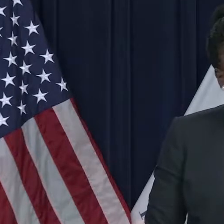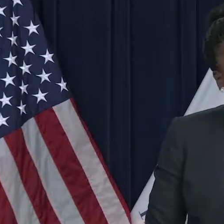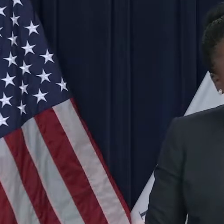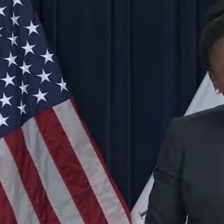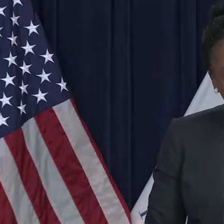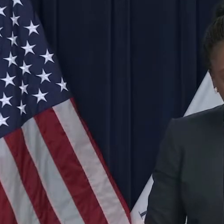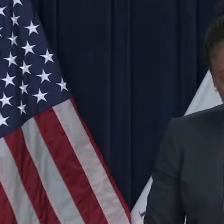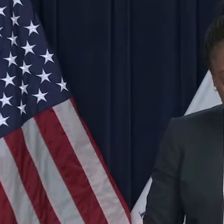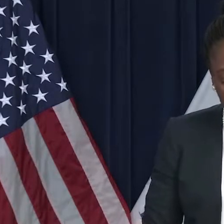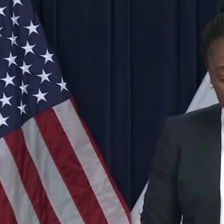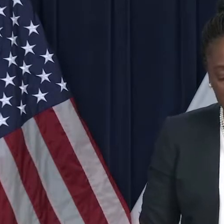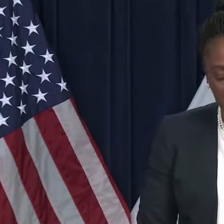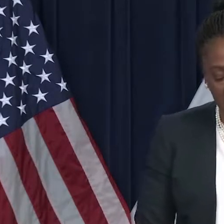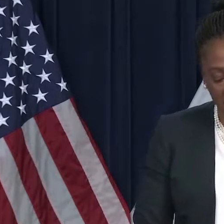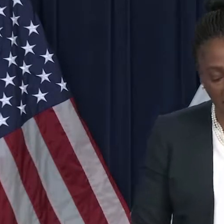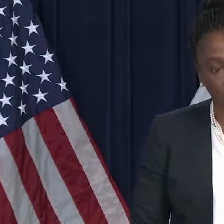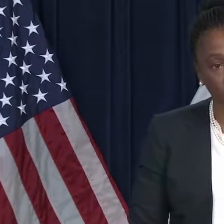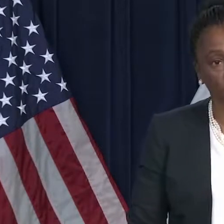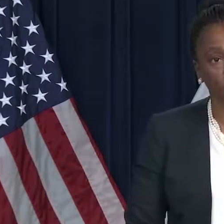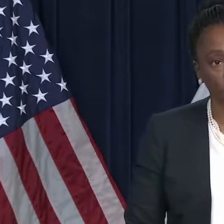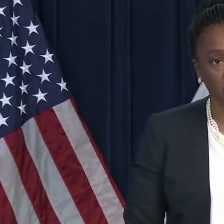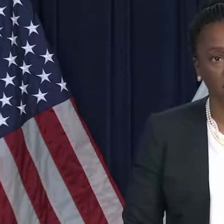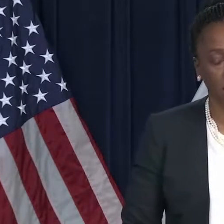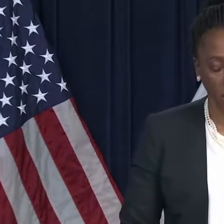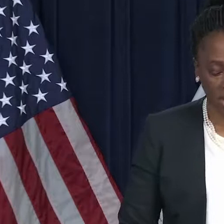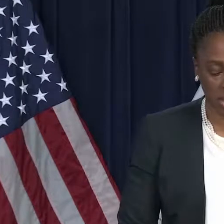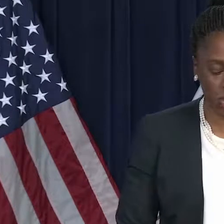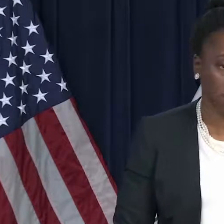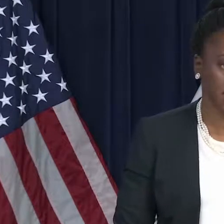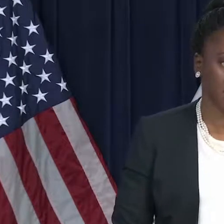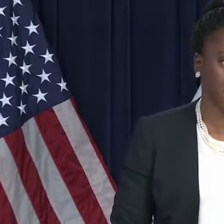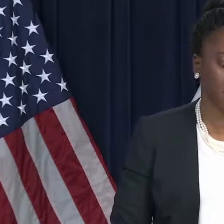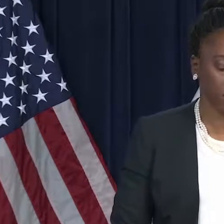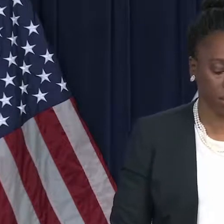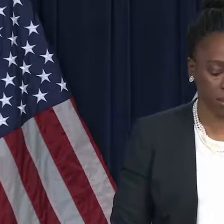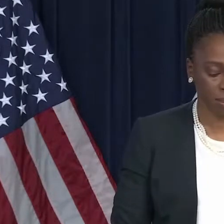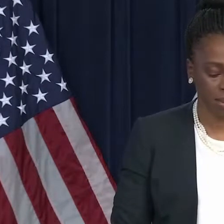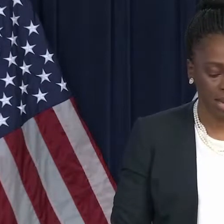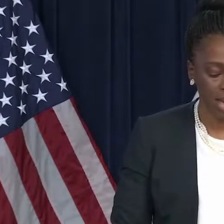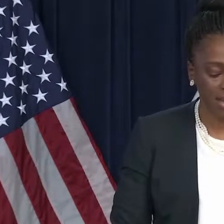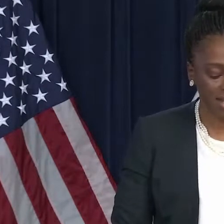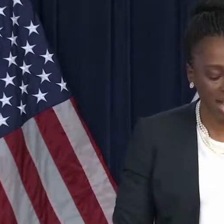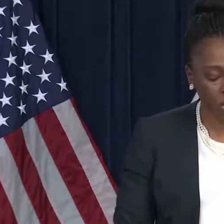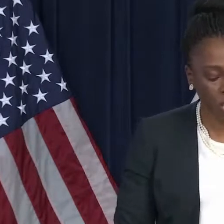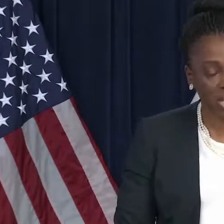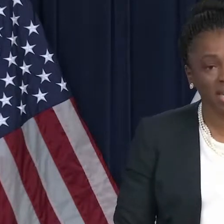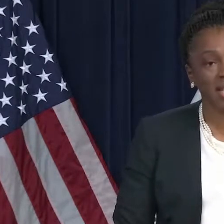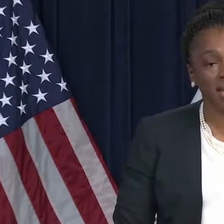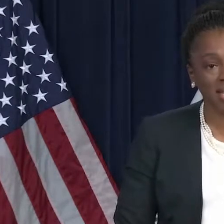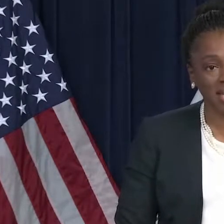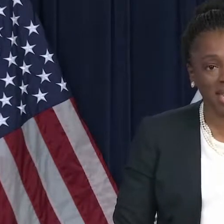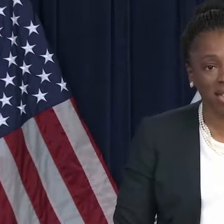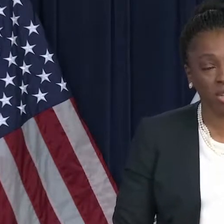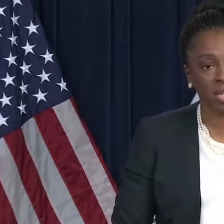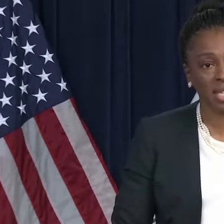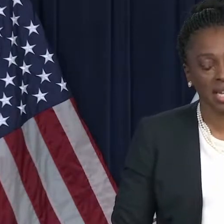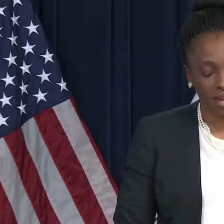fueron hechas para un total de más de 15.2 millones de pruebas aquí en Illinois. Desde anoche,